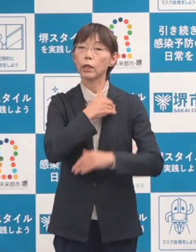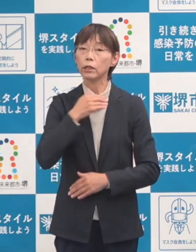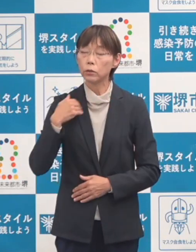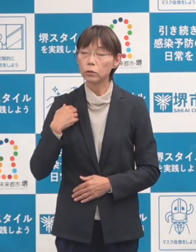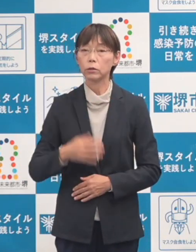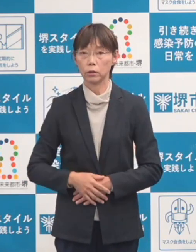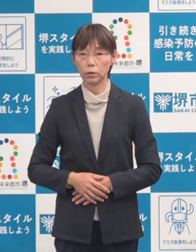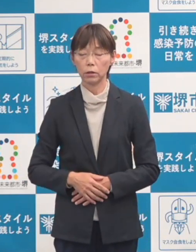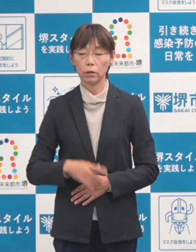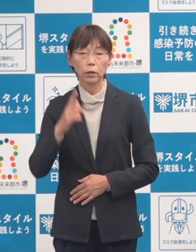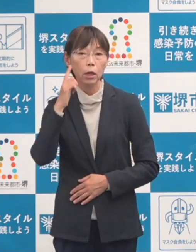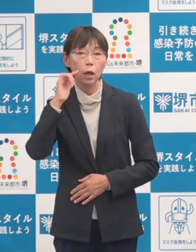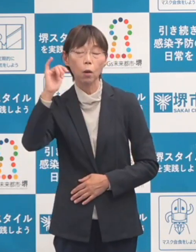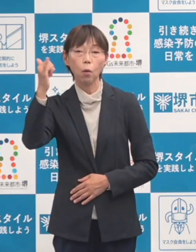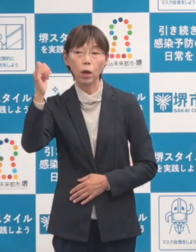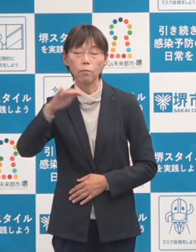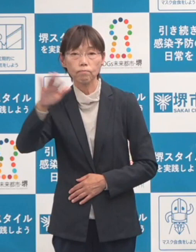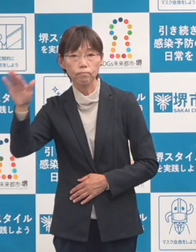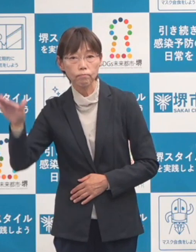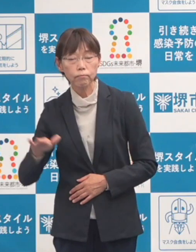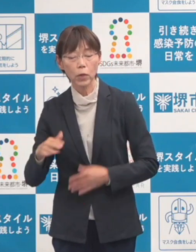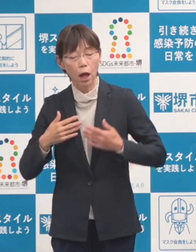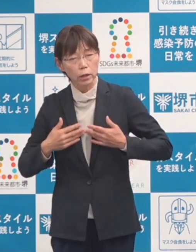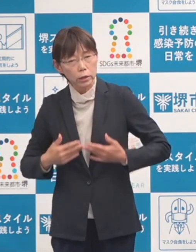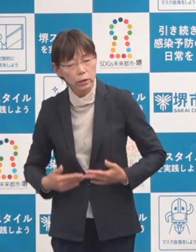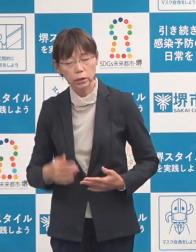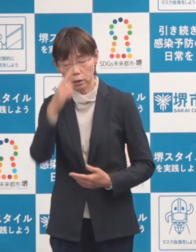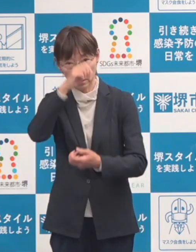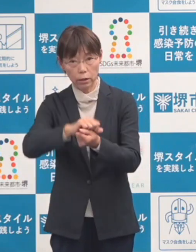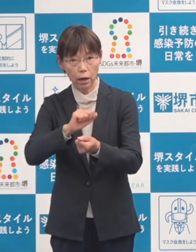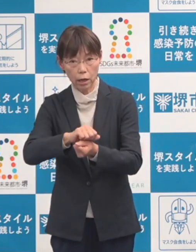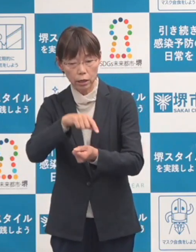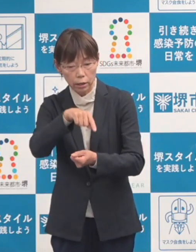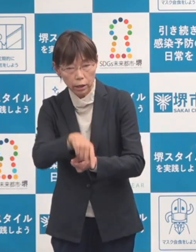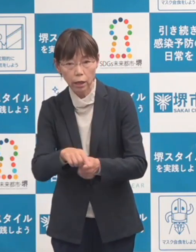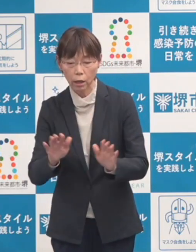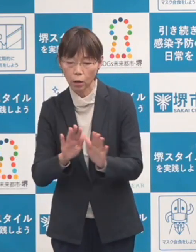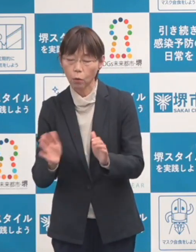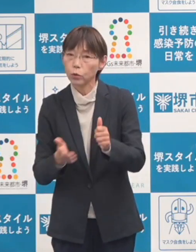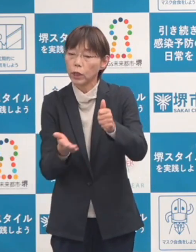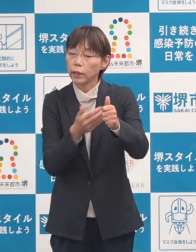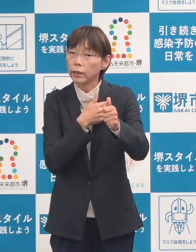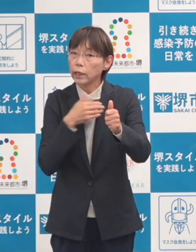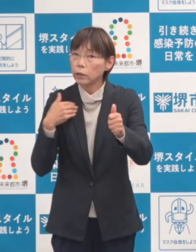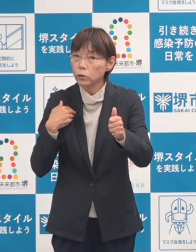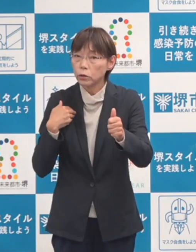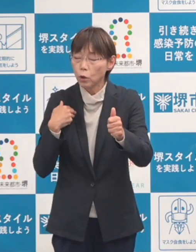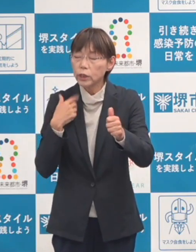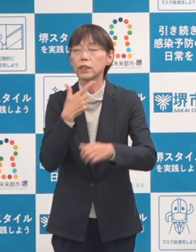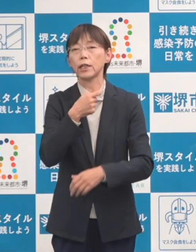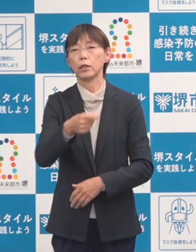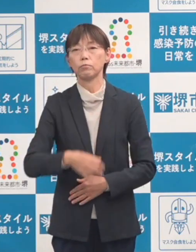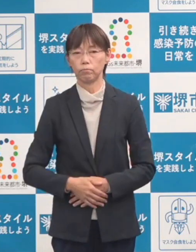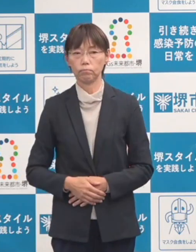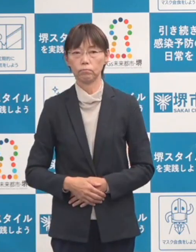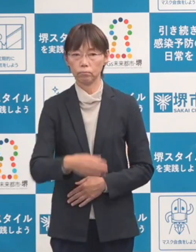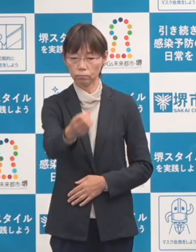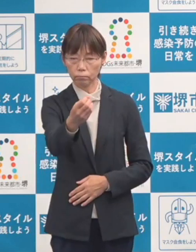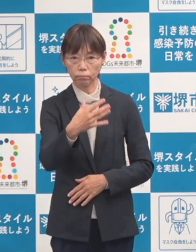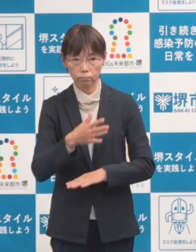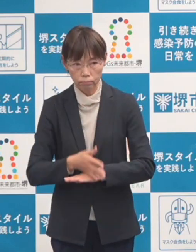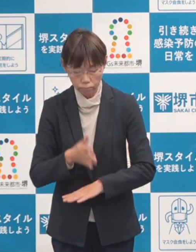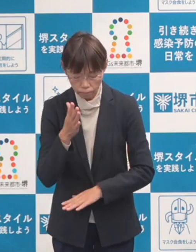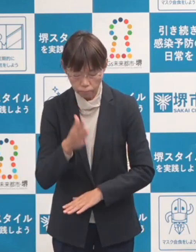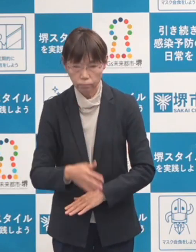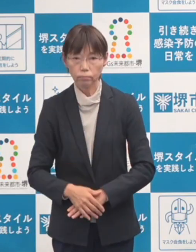御さんもですね、安心してこの堺で子育てできる環境になるように努めていきたいと思います。 分かりました、ありがとうございます